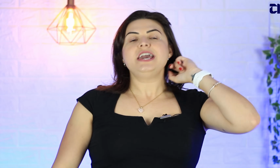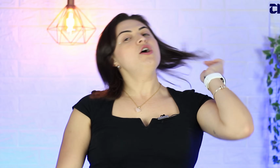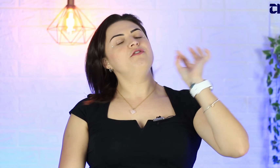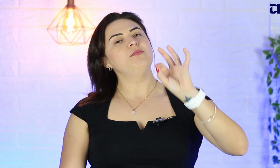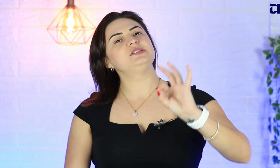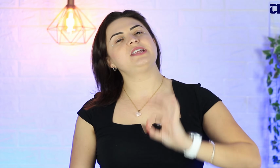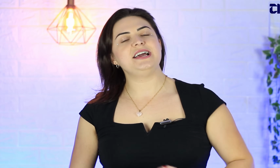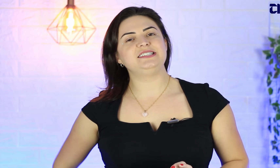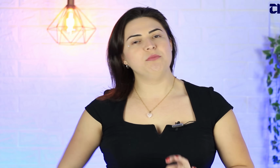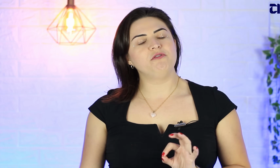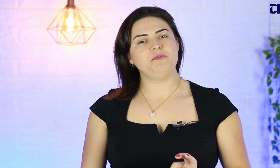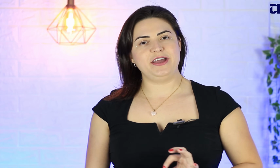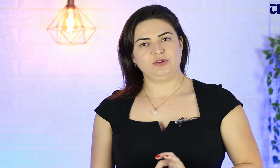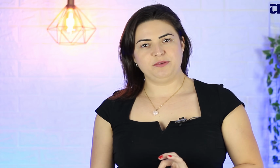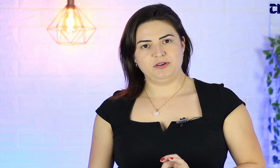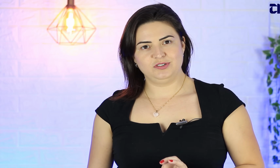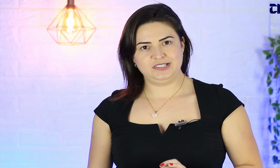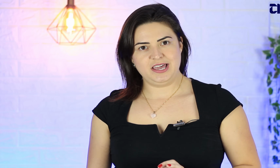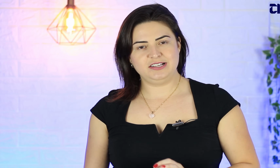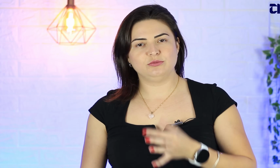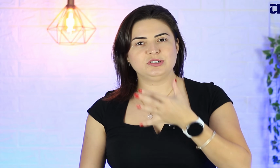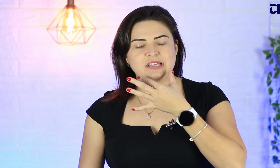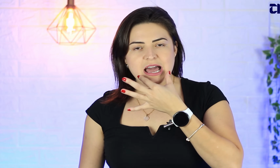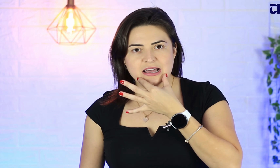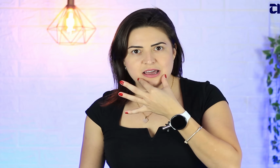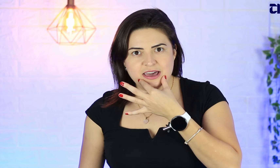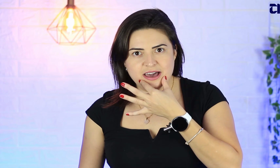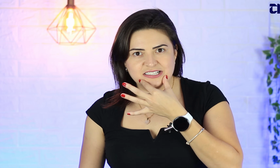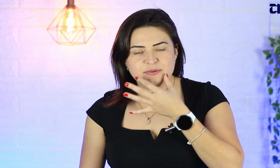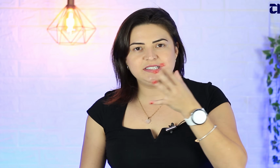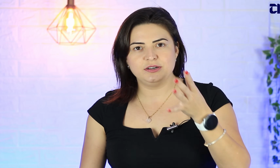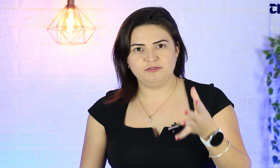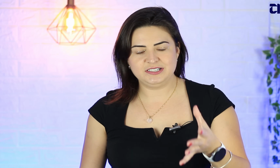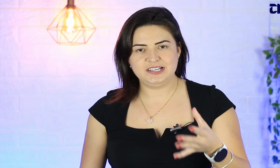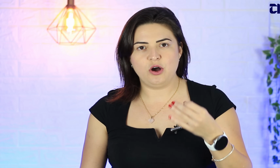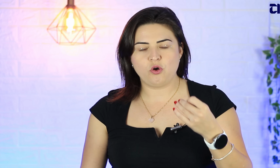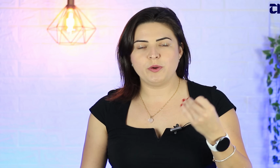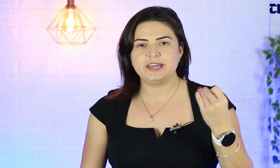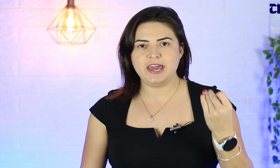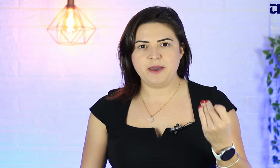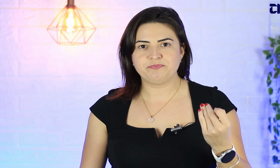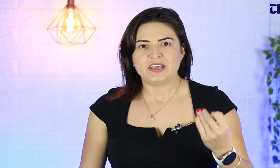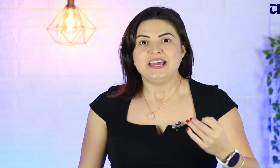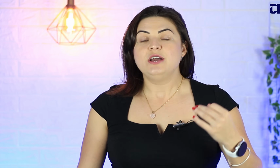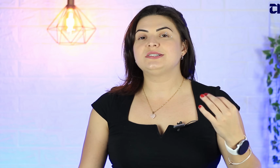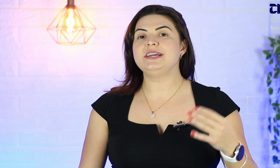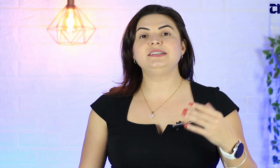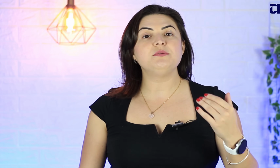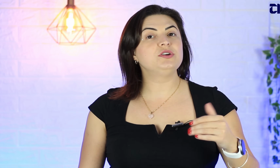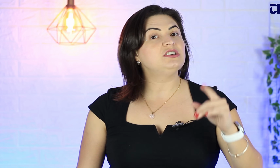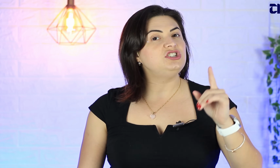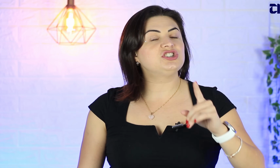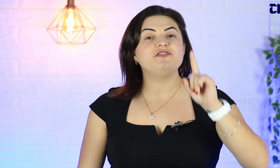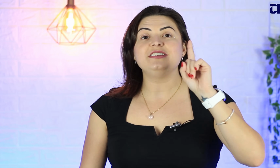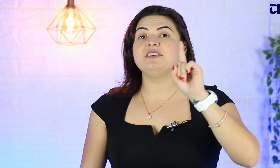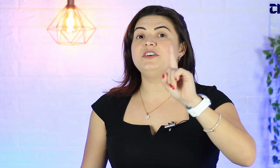Eu vou mostrar esse movimento aqui para vocês. Vou mostrar a expressão facial, como é que é. Eu sei que tem muita gente que vai ter